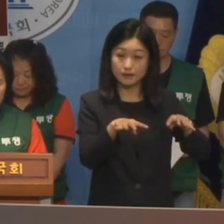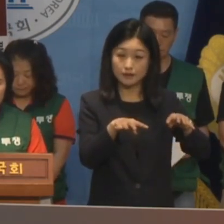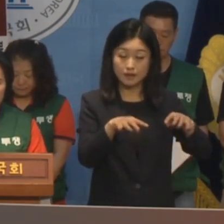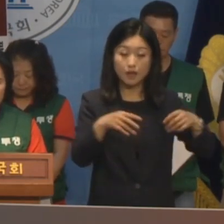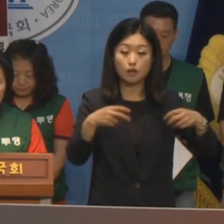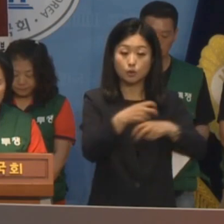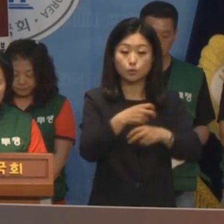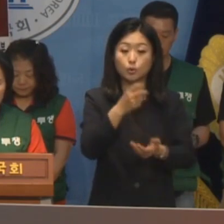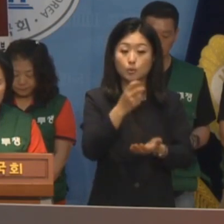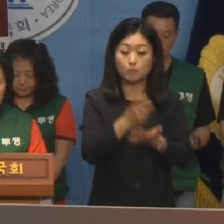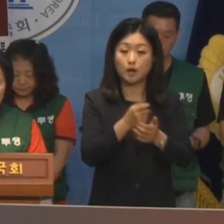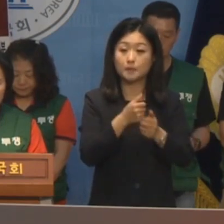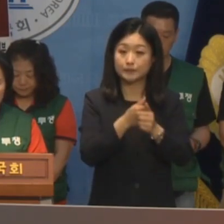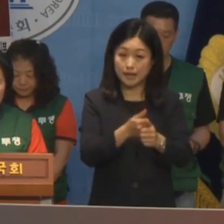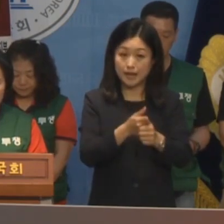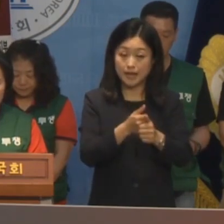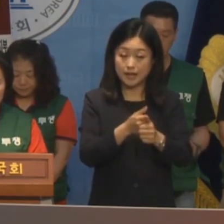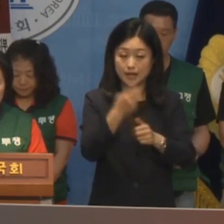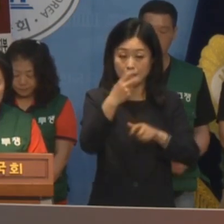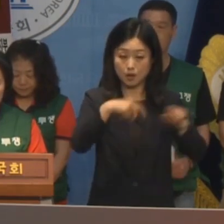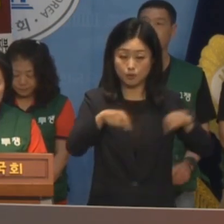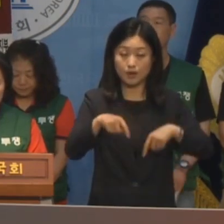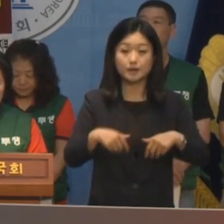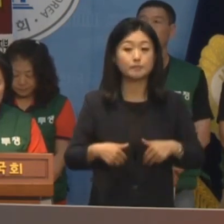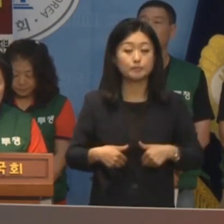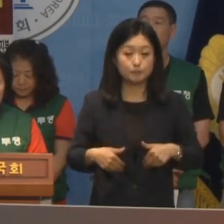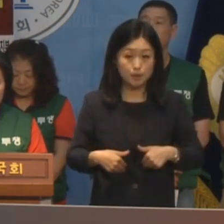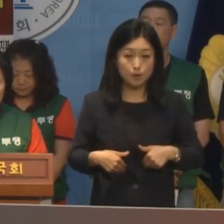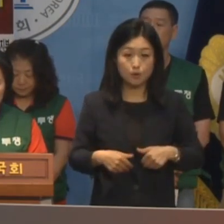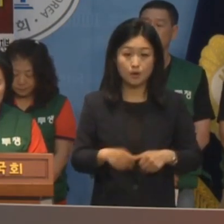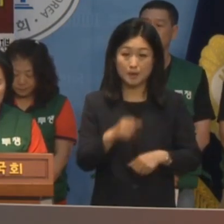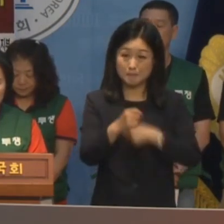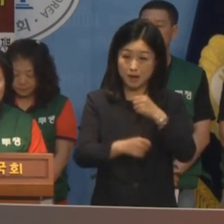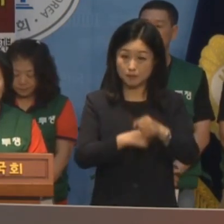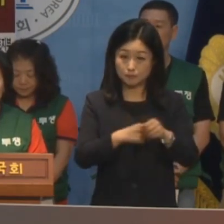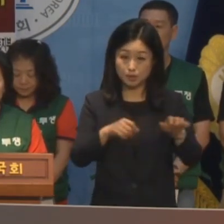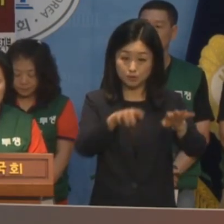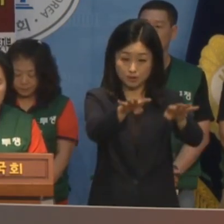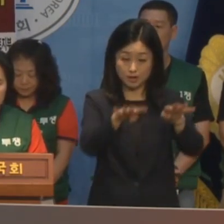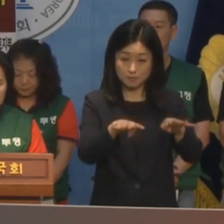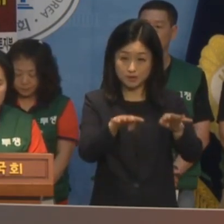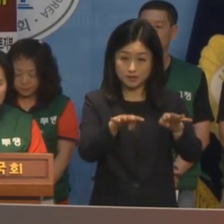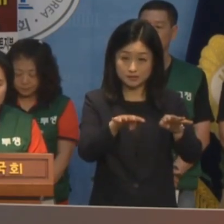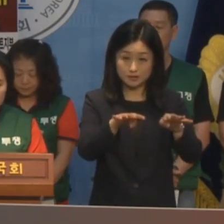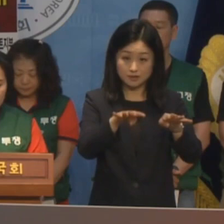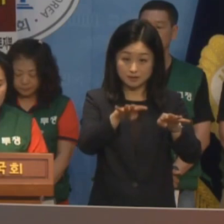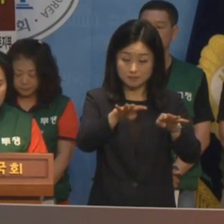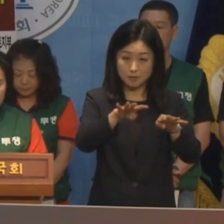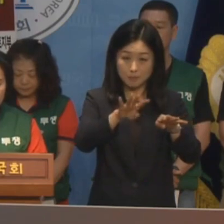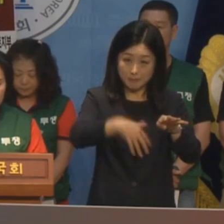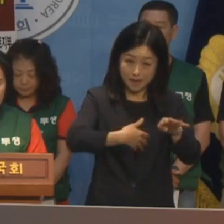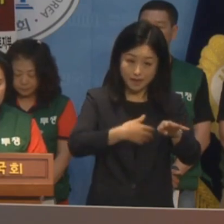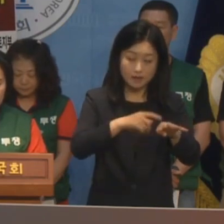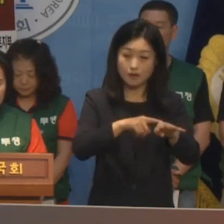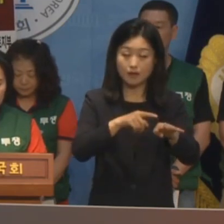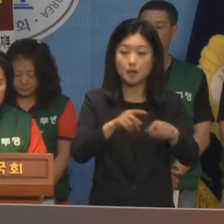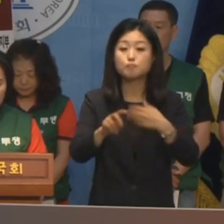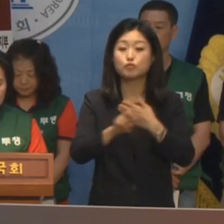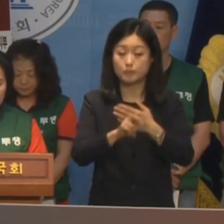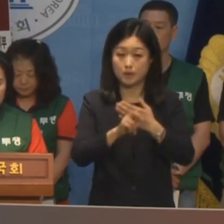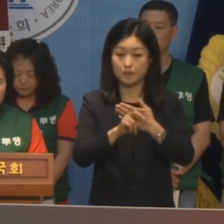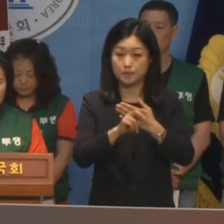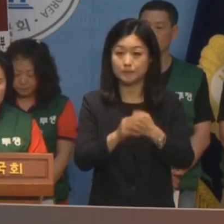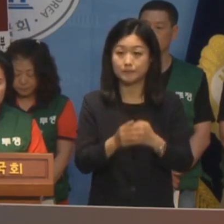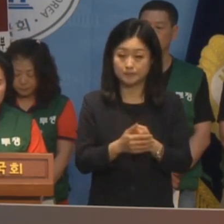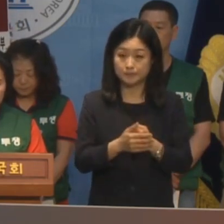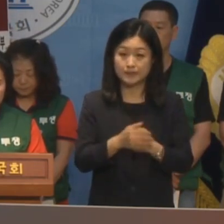도로교통법 및 관련 법규에 따라 관리되기 때문에 임의 감축은 법 위반 사항이다. 행정 절차상으로